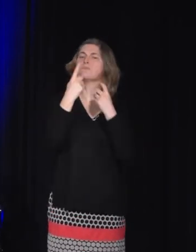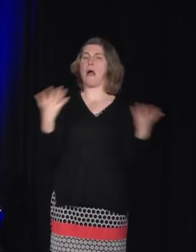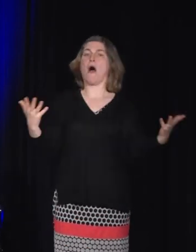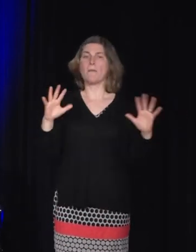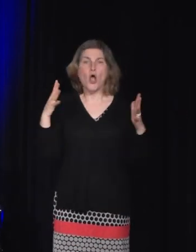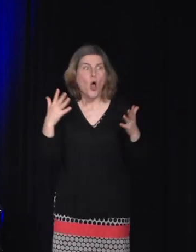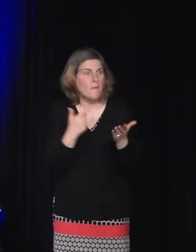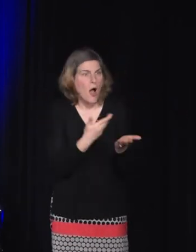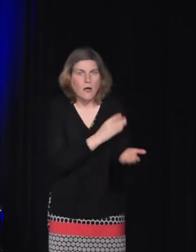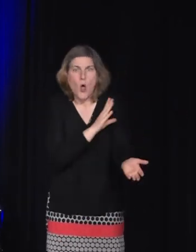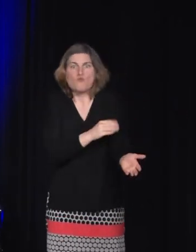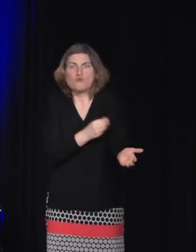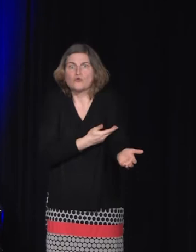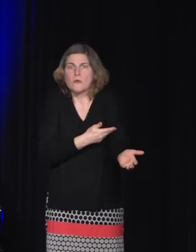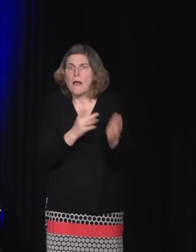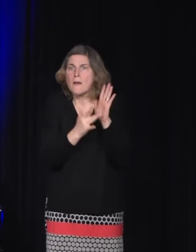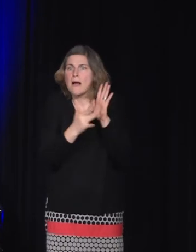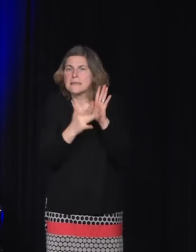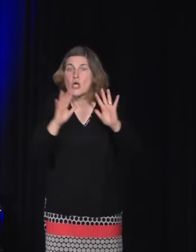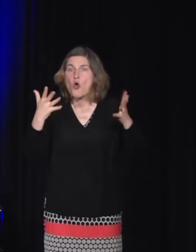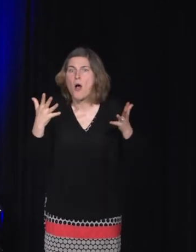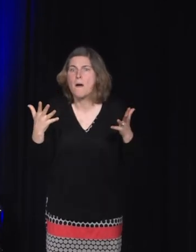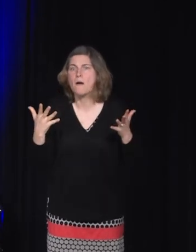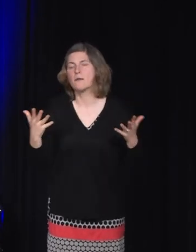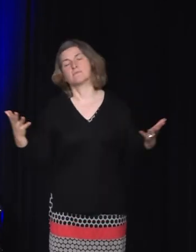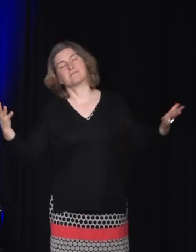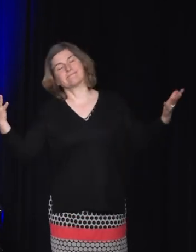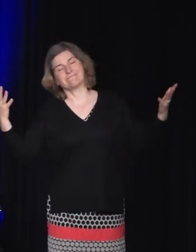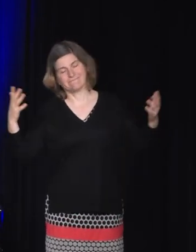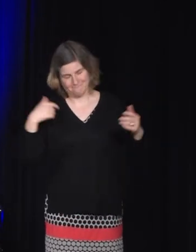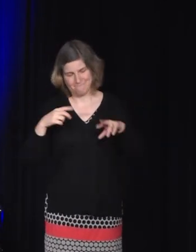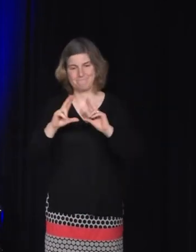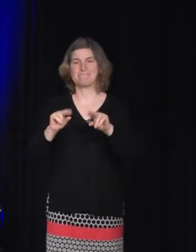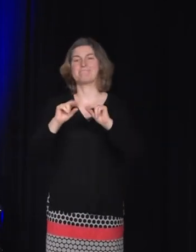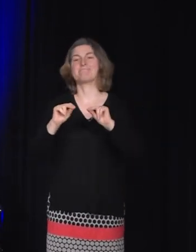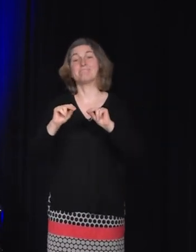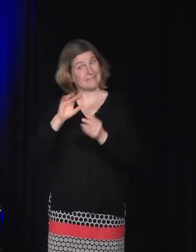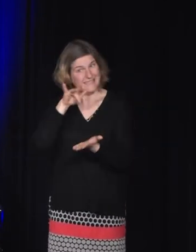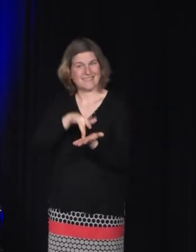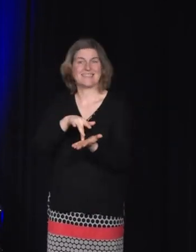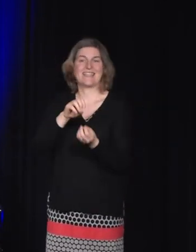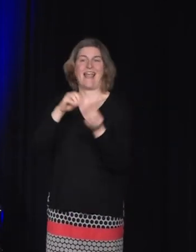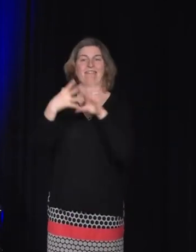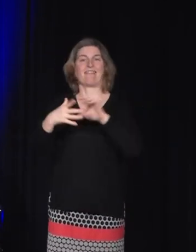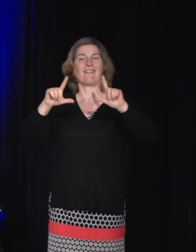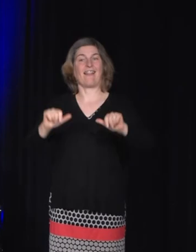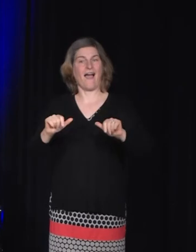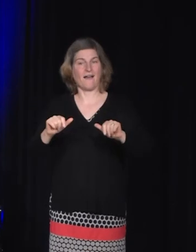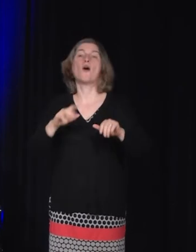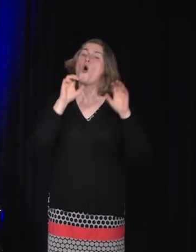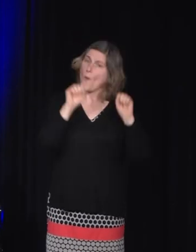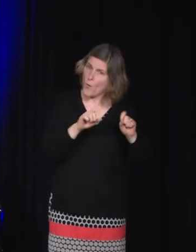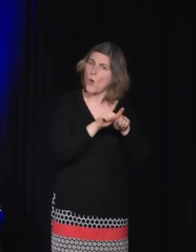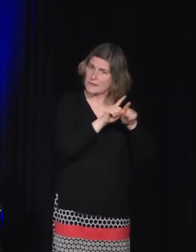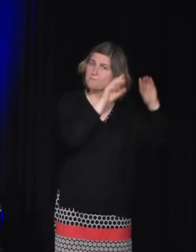cette revue Muscle ? Et donc, je vous répondrai, eh bien, on a un site internet. Parce que, bon, on en trouve en librairie